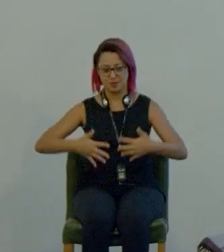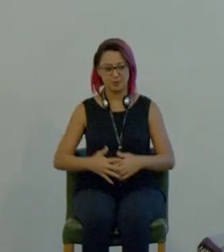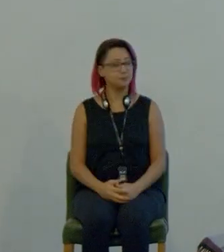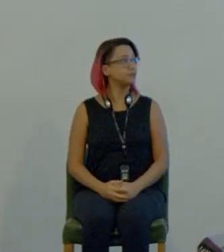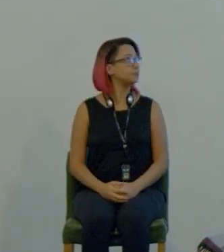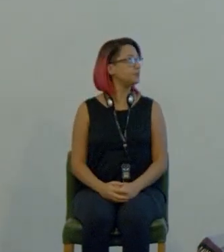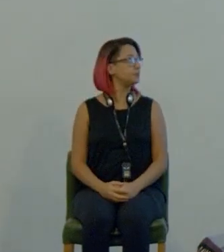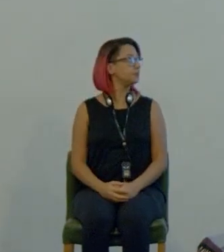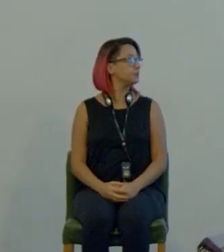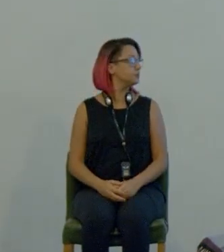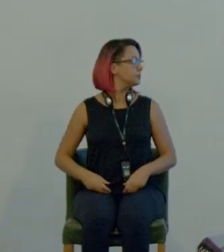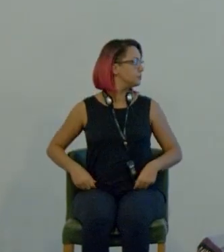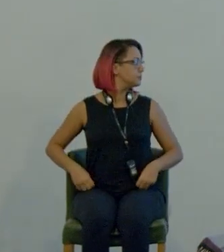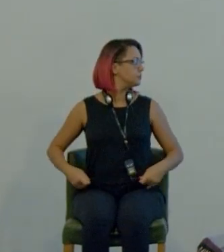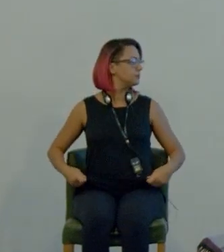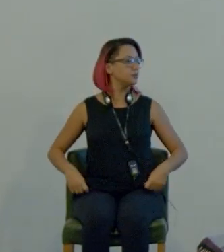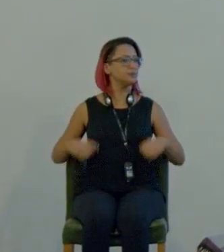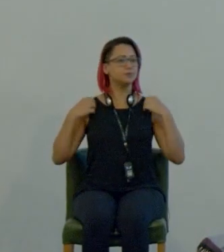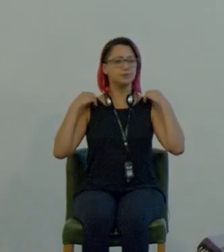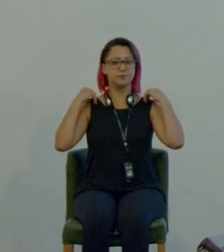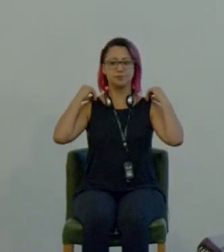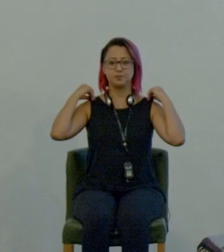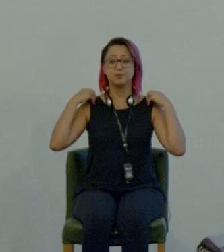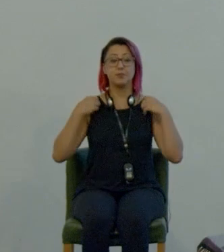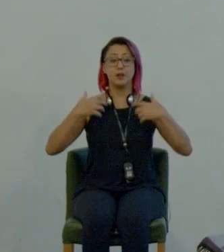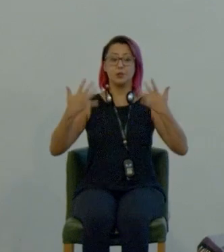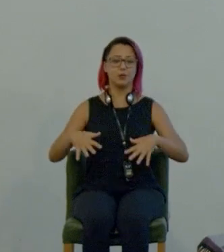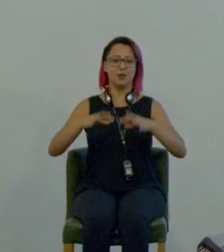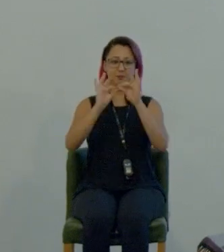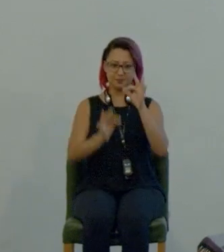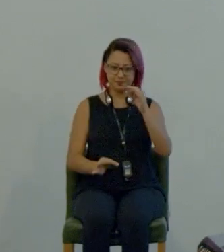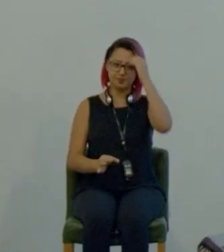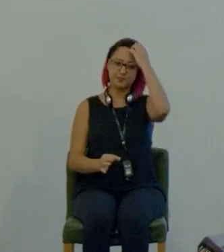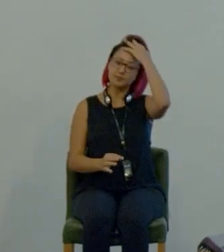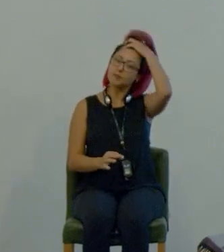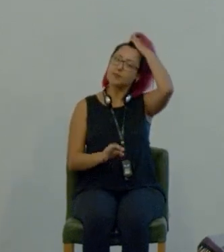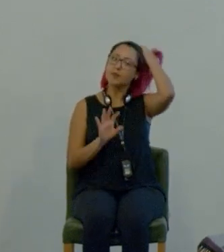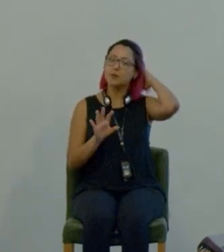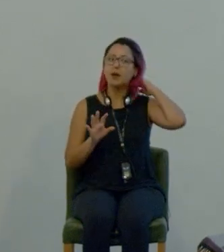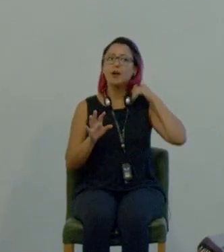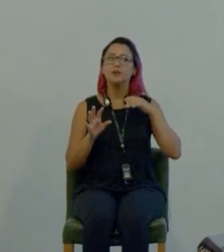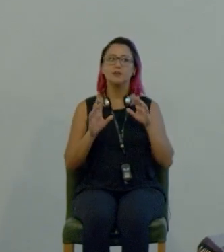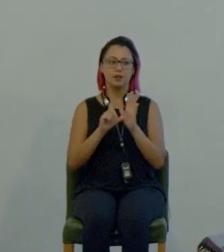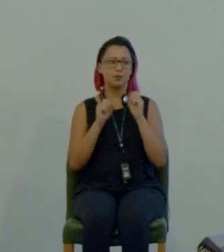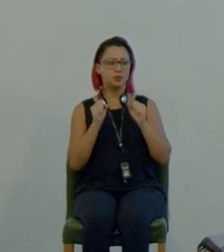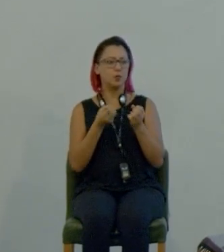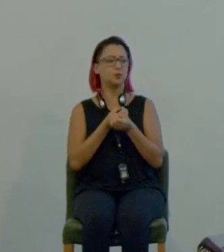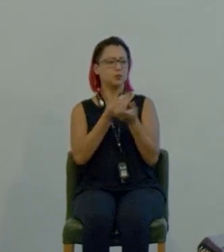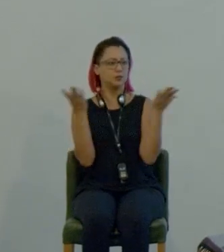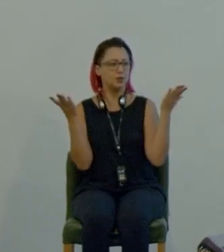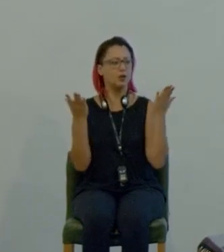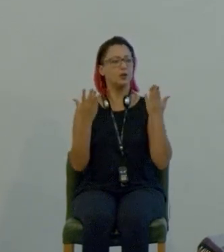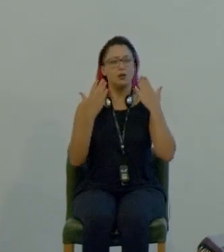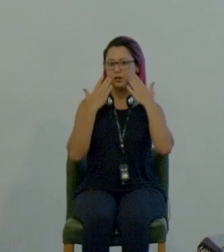Bom, eu não quero me estender muito aqui, mas a Amazônia tem um monte, né? Eu posso até deixar essa apresentação depois, né? Ela vai estar sendo